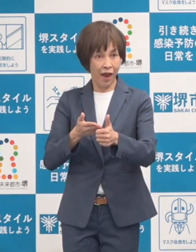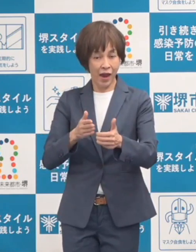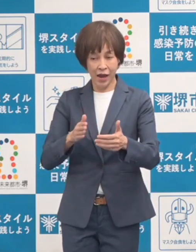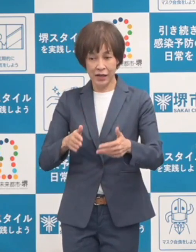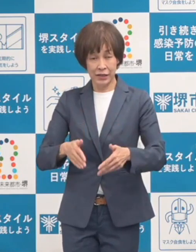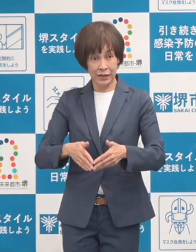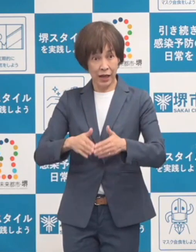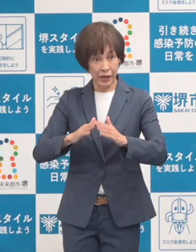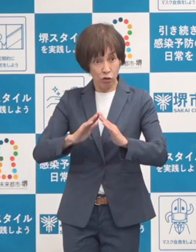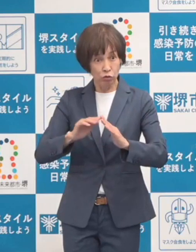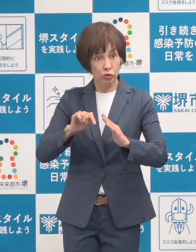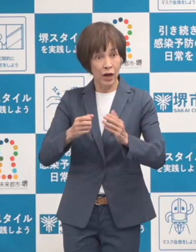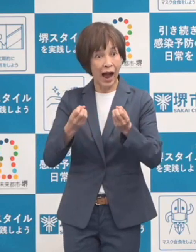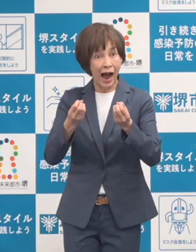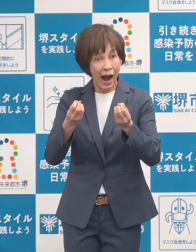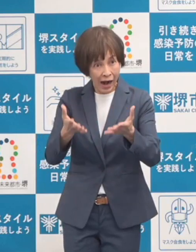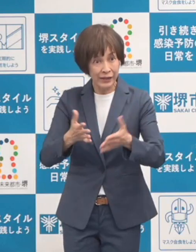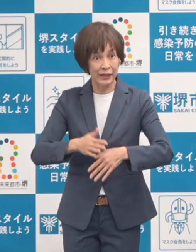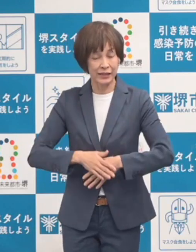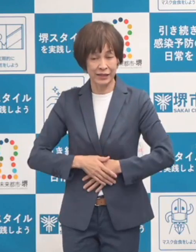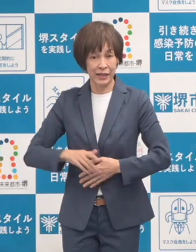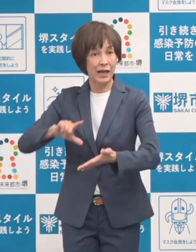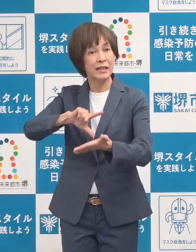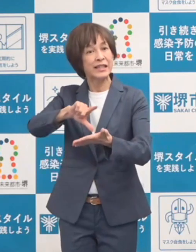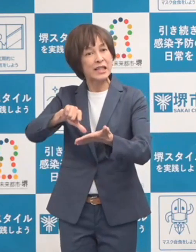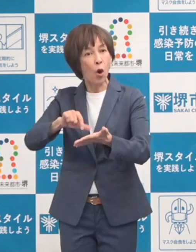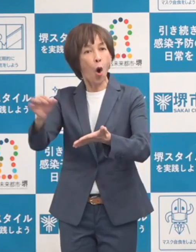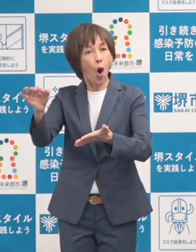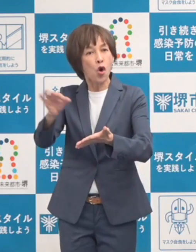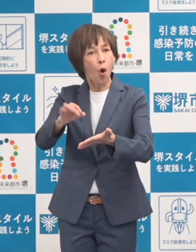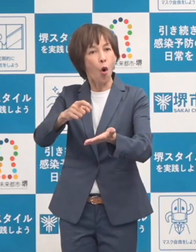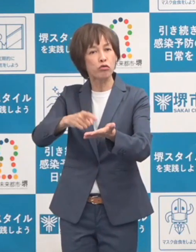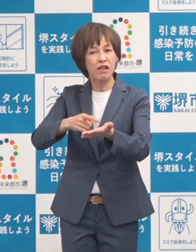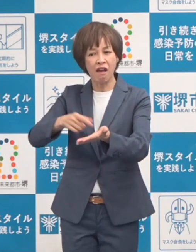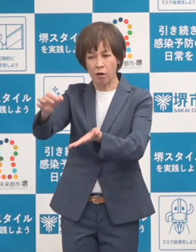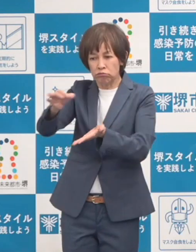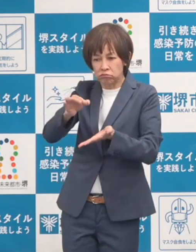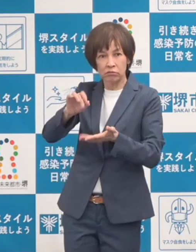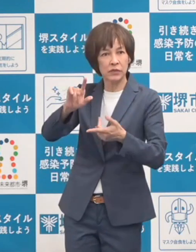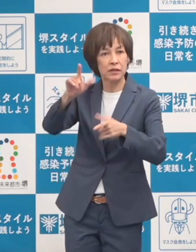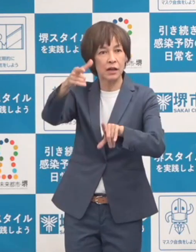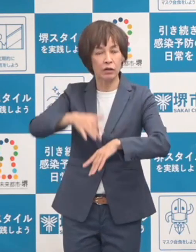新たに臨時地方交付税が渡されるわけではありません。